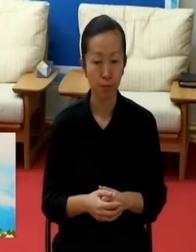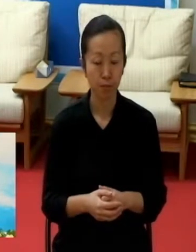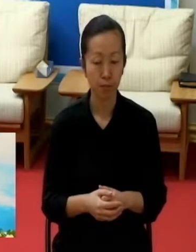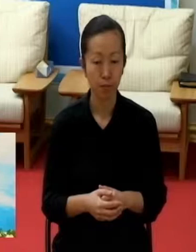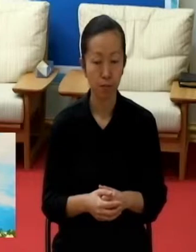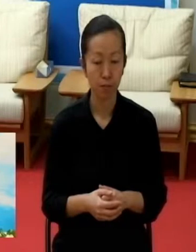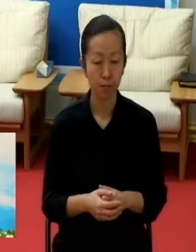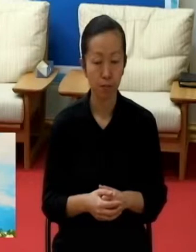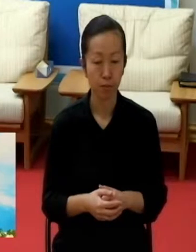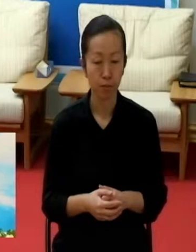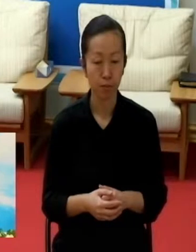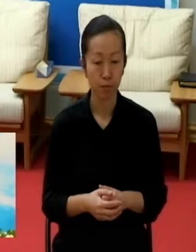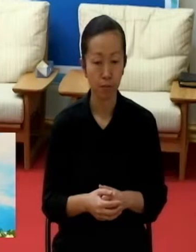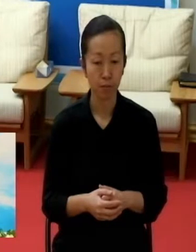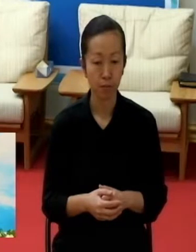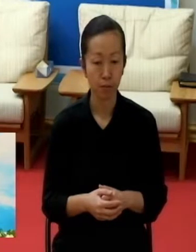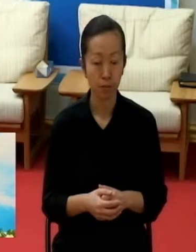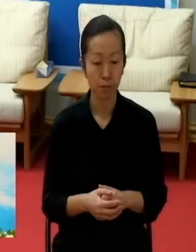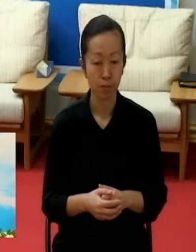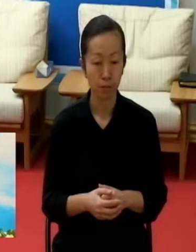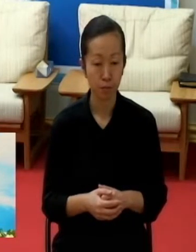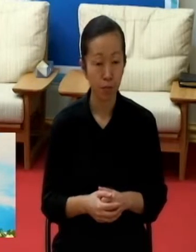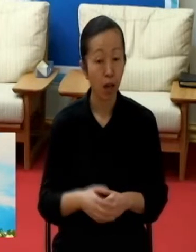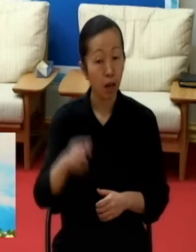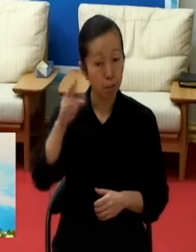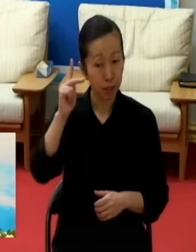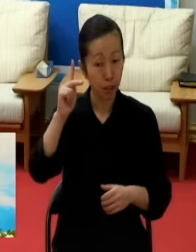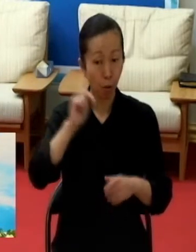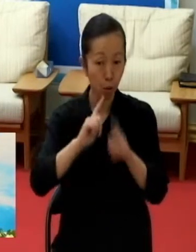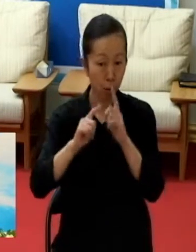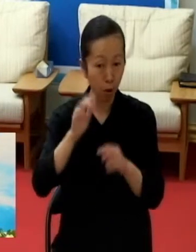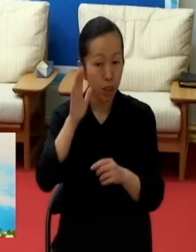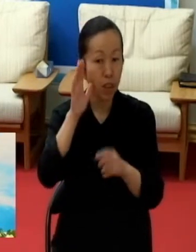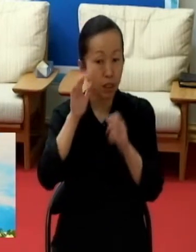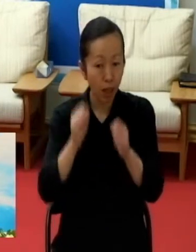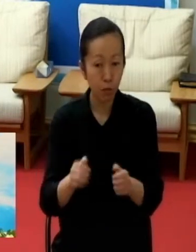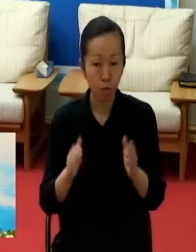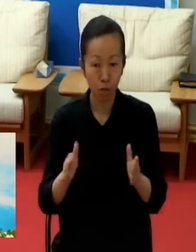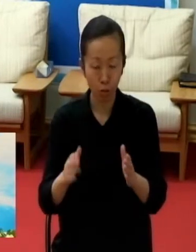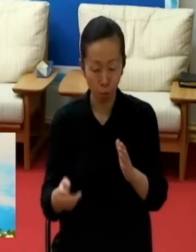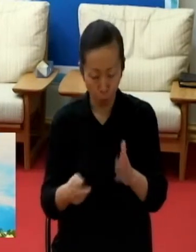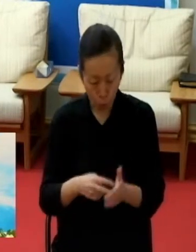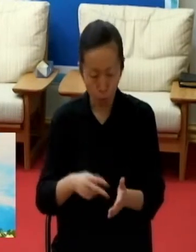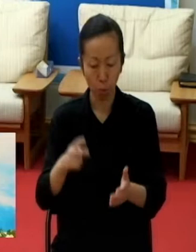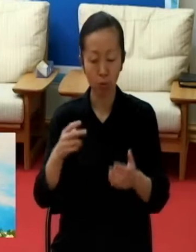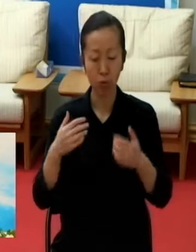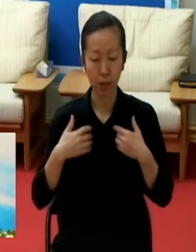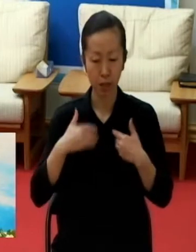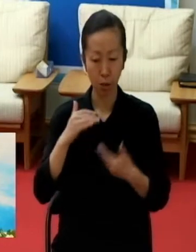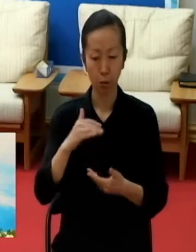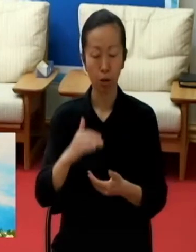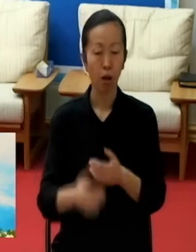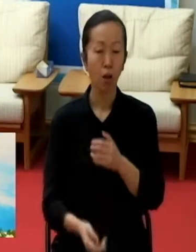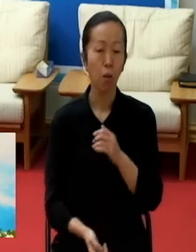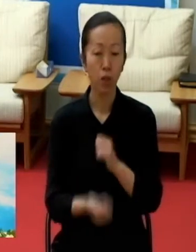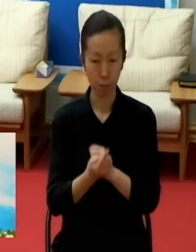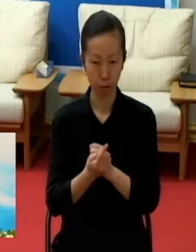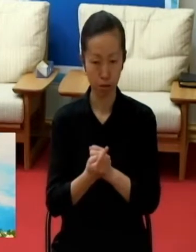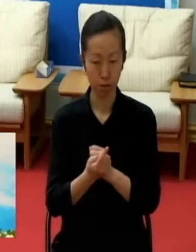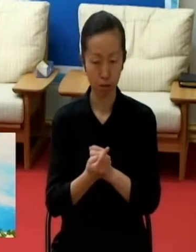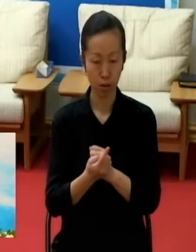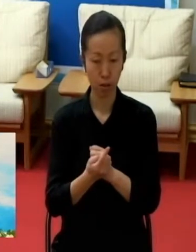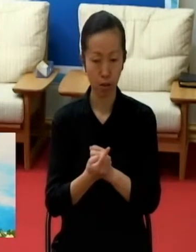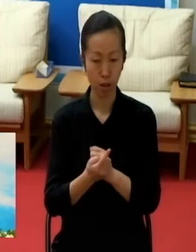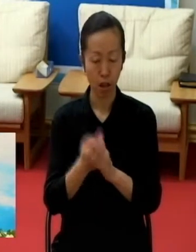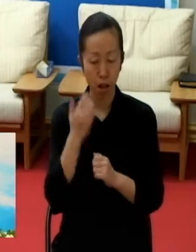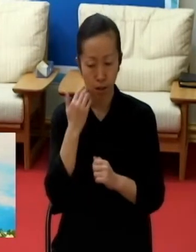하나님의 말씀을 듣는 가운데 놀라운 일이 벌어지는 것입니다. 神の御言葉を聞いているうちに驚くべきなことが起きるんで 예, す。 누구가 그거를 바꿀 수